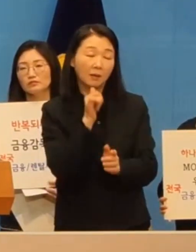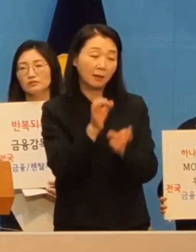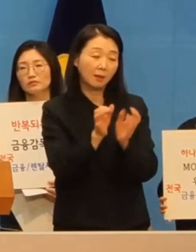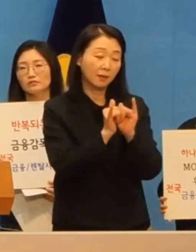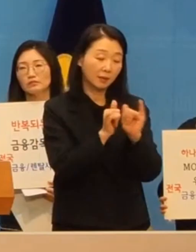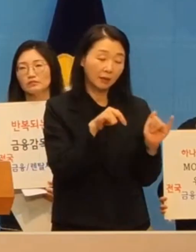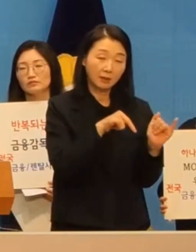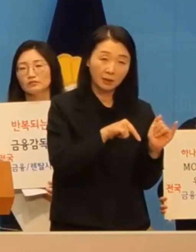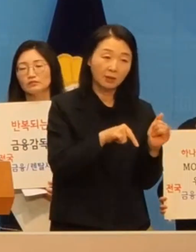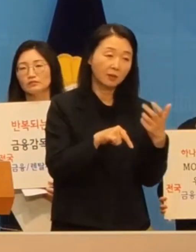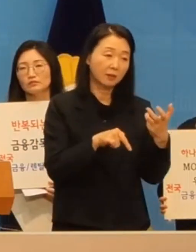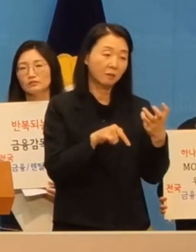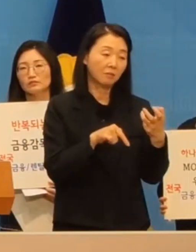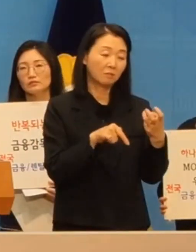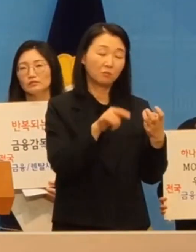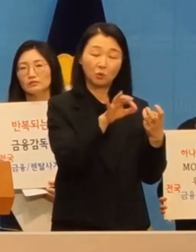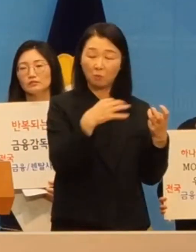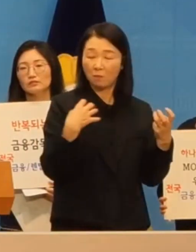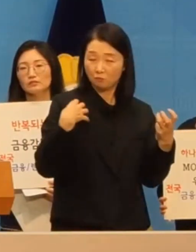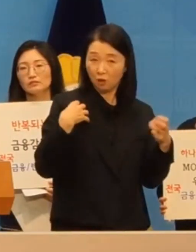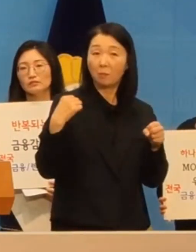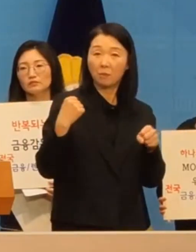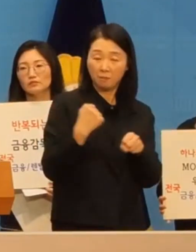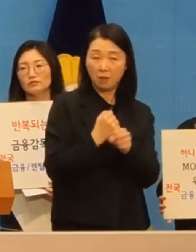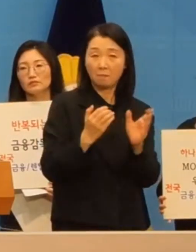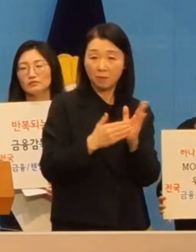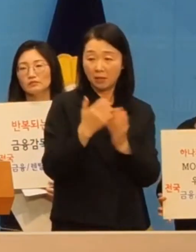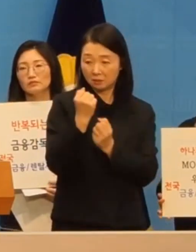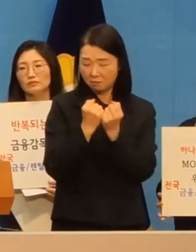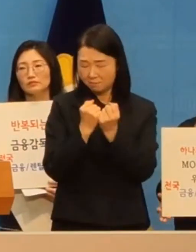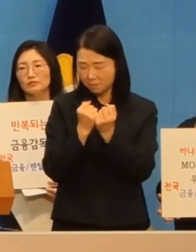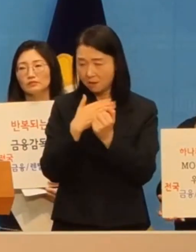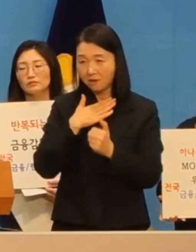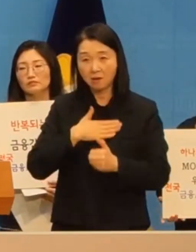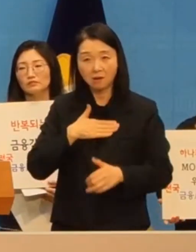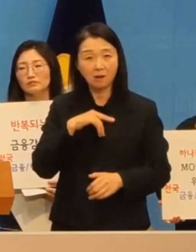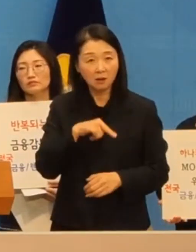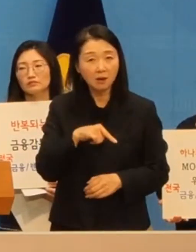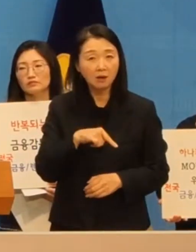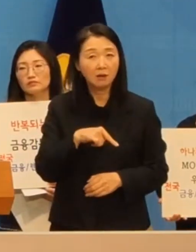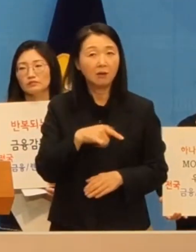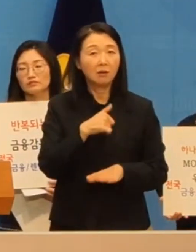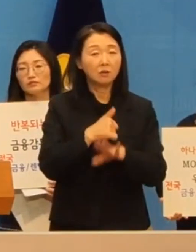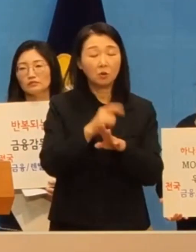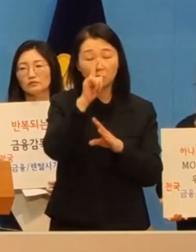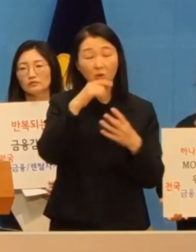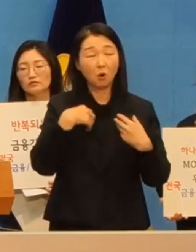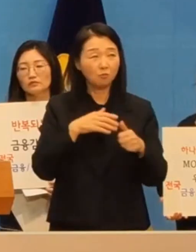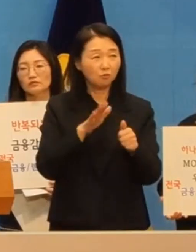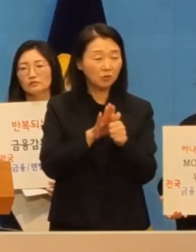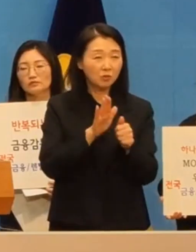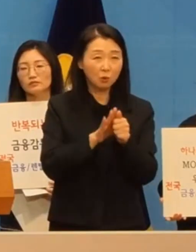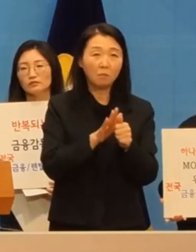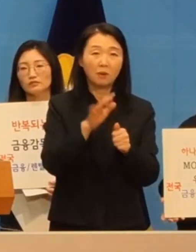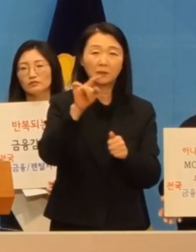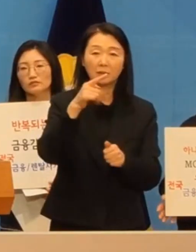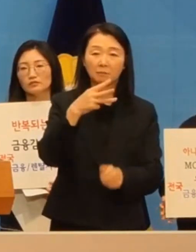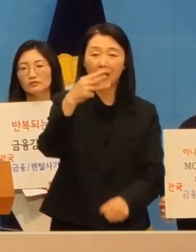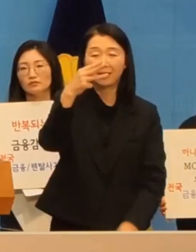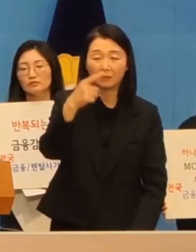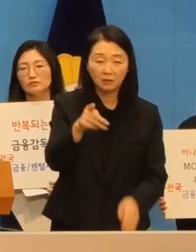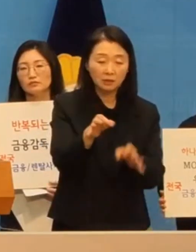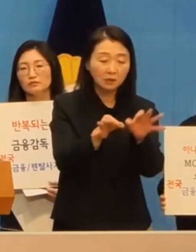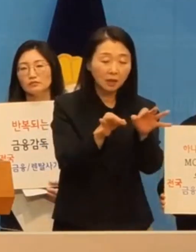소상공인은 30%만 부담하면 된다는 설명을 듣고 마치 정부 지원 스마트